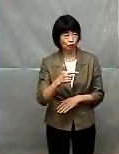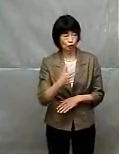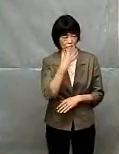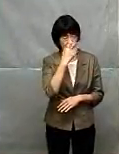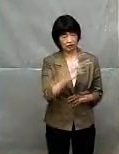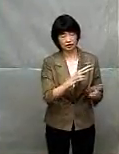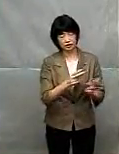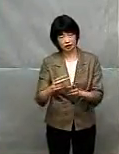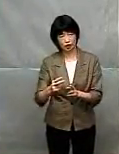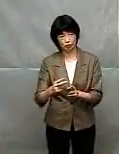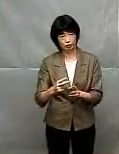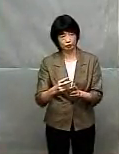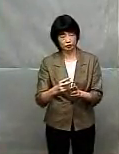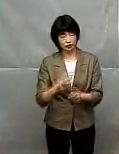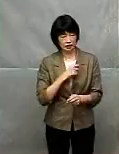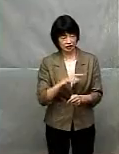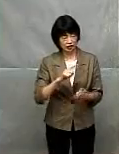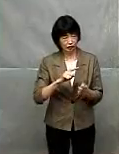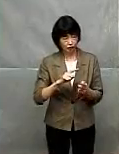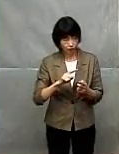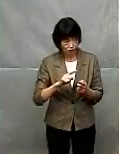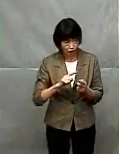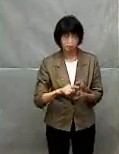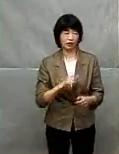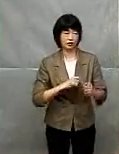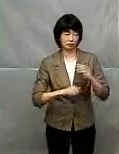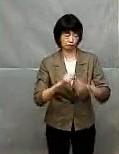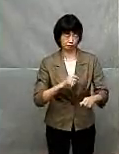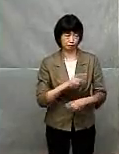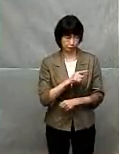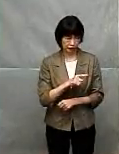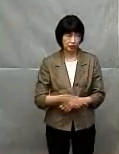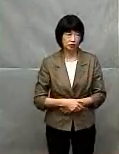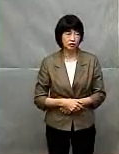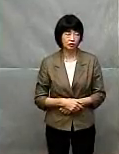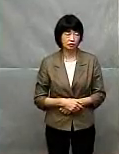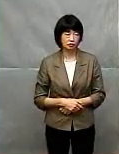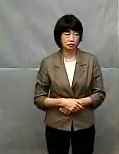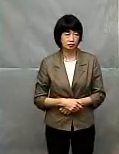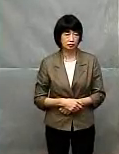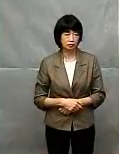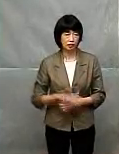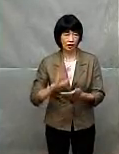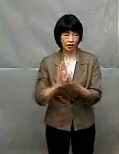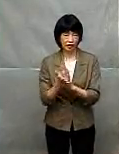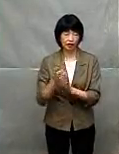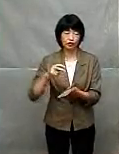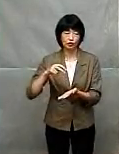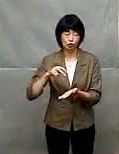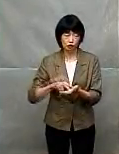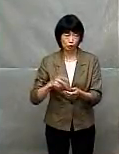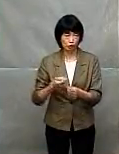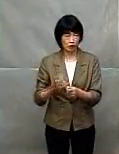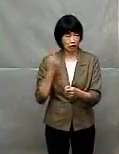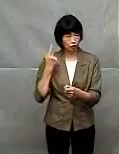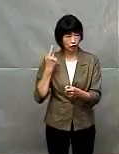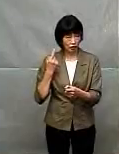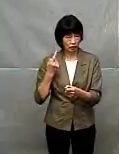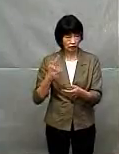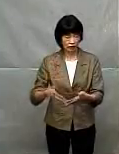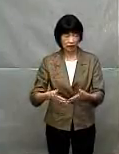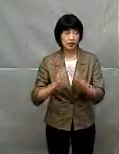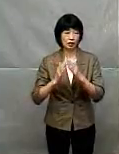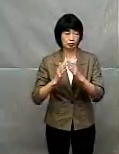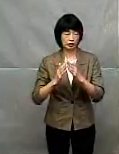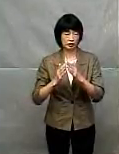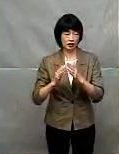整備推進に向けた動きが活発化しているところです。県としましては昨年立ち上げた全